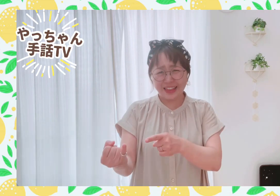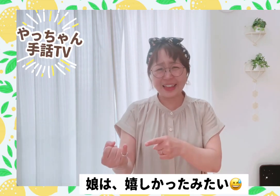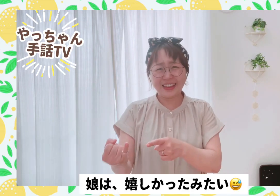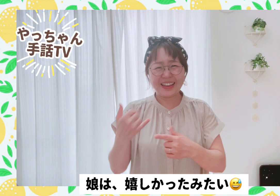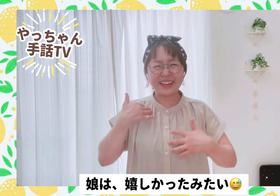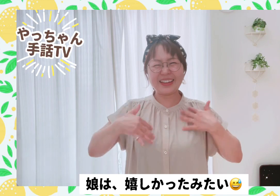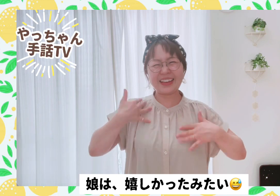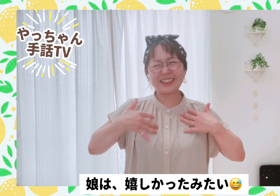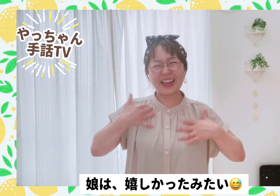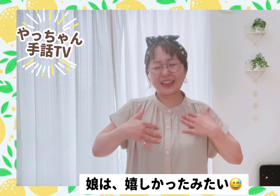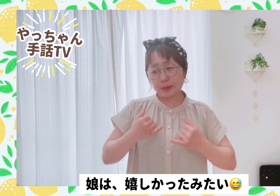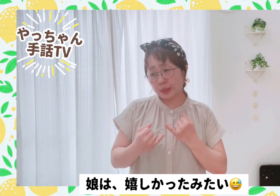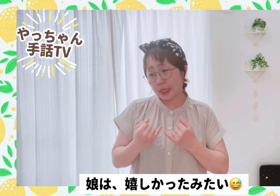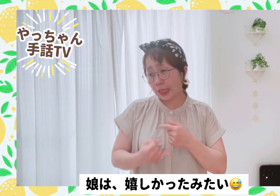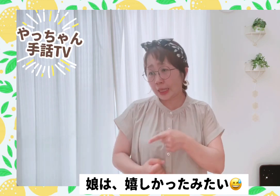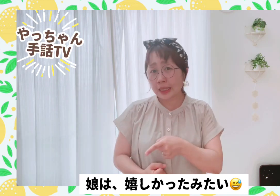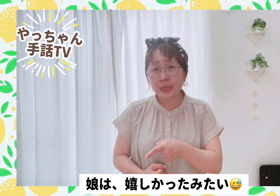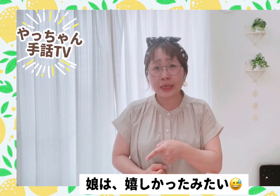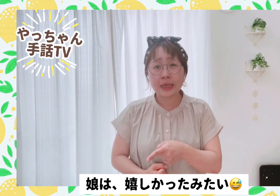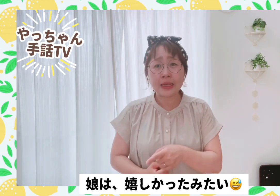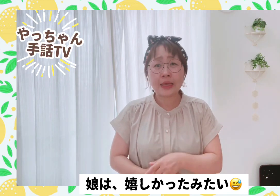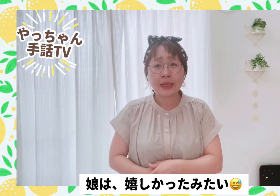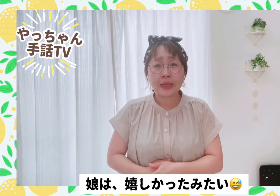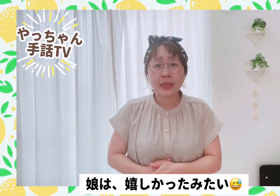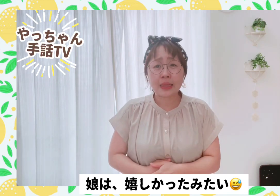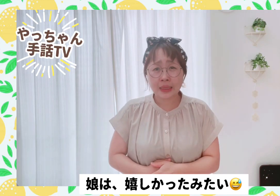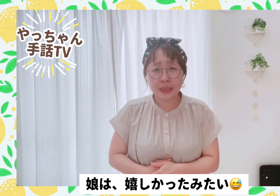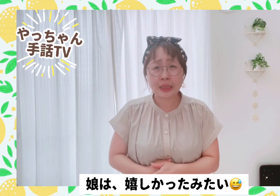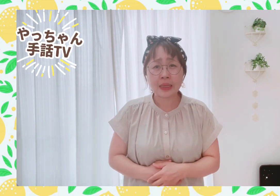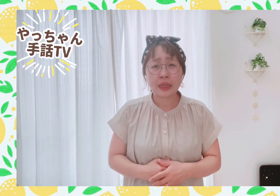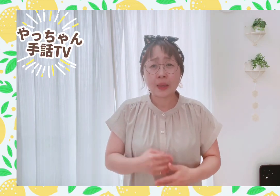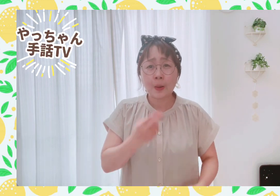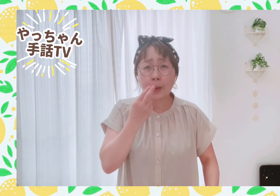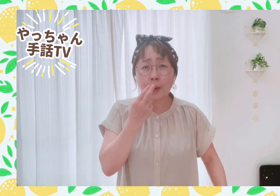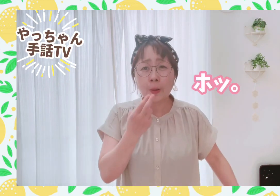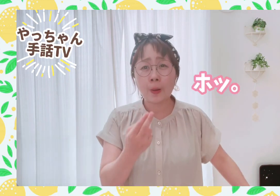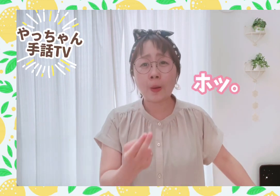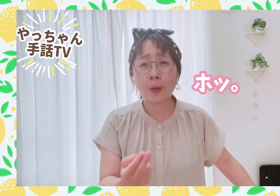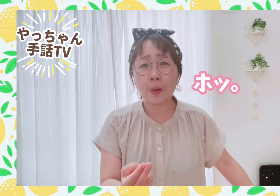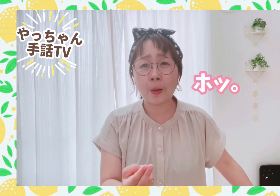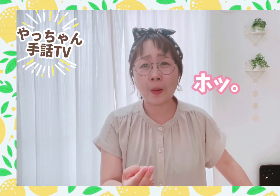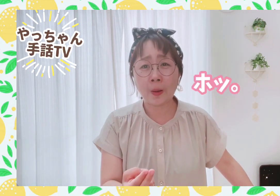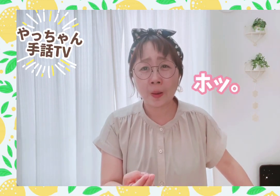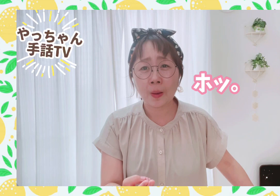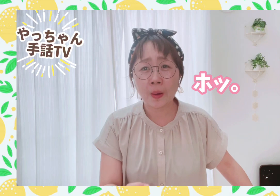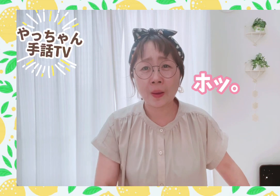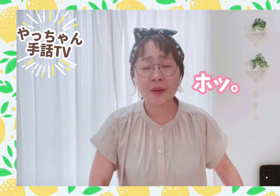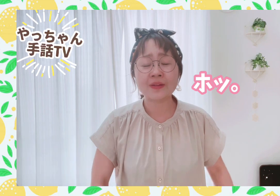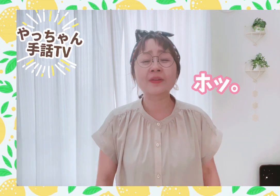娘は嬉しかったみたいです。はい、ほほ。